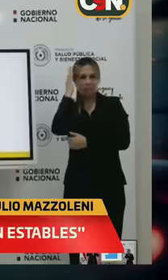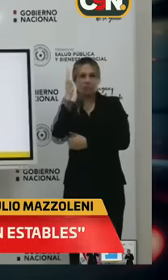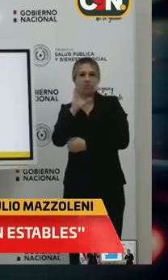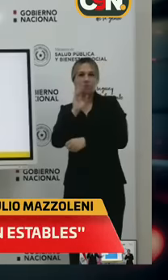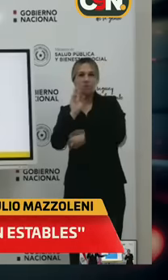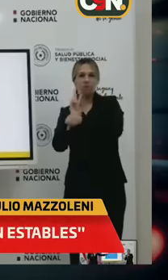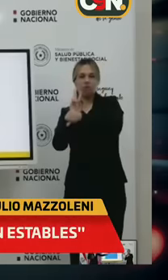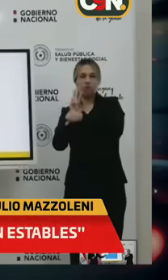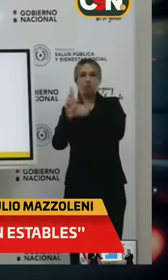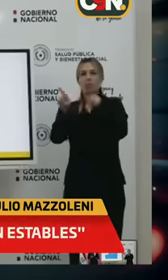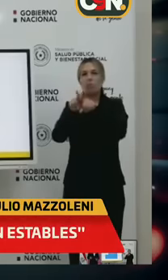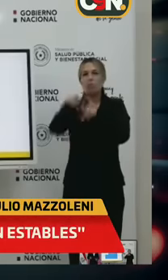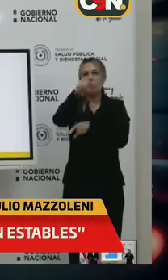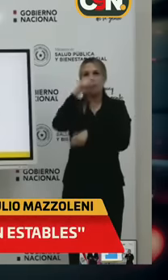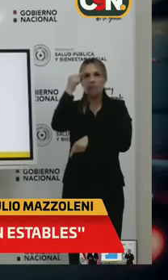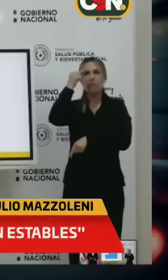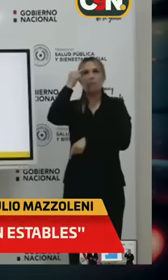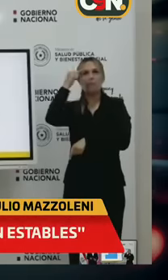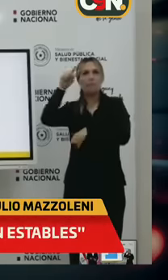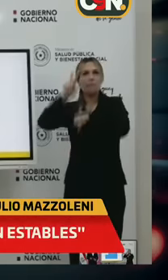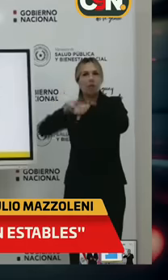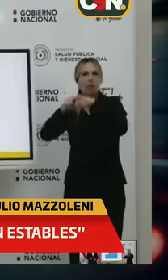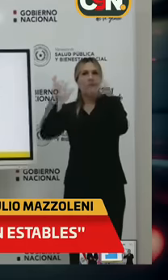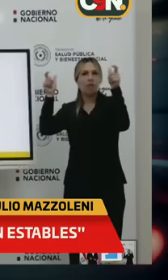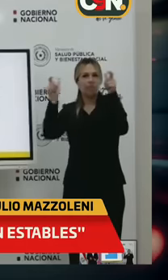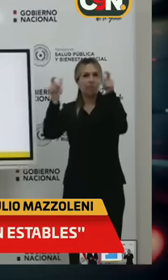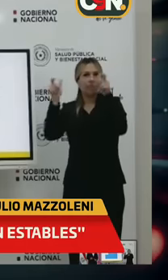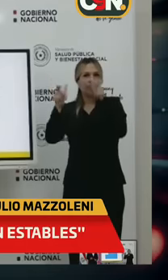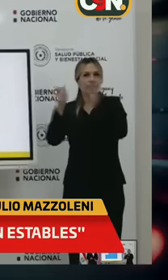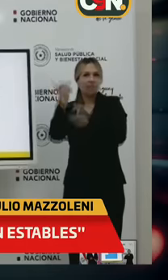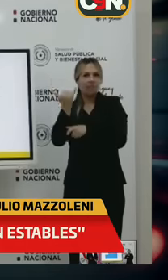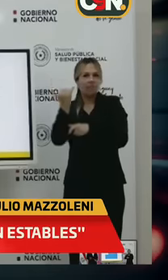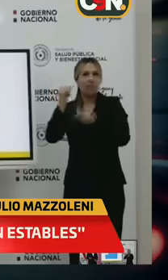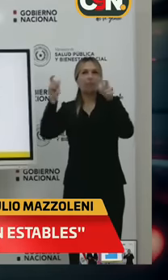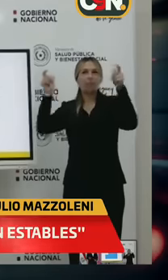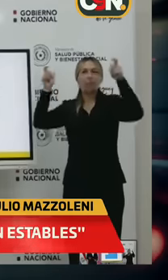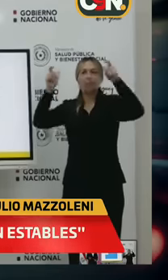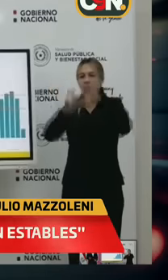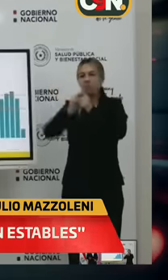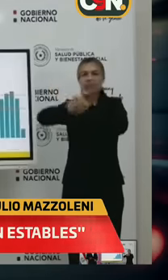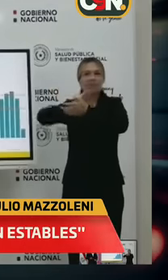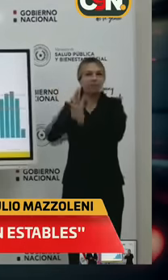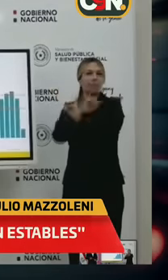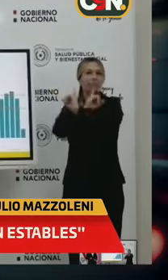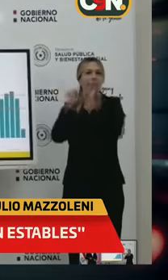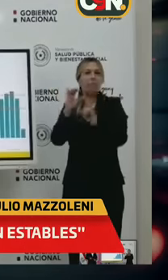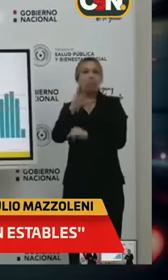que colgarnos un poco de esa línea con estas medidas para poder bajarlo cuanto antes.